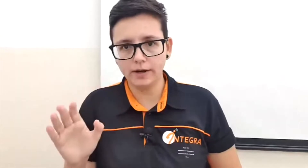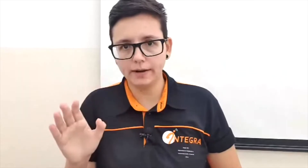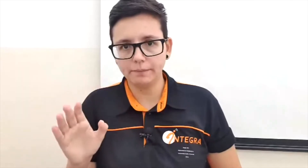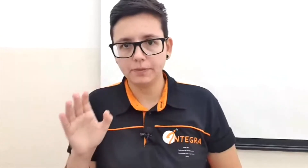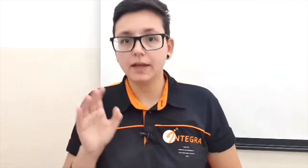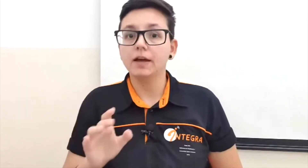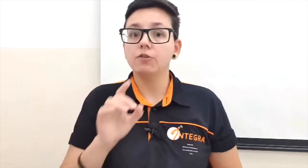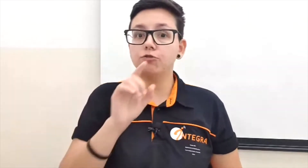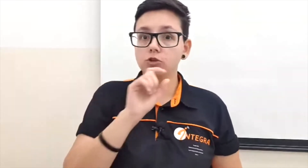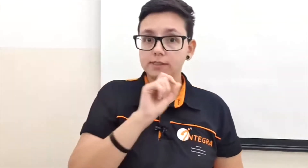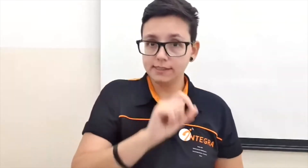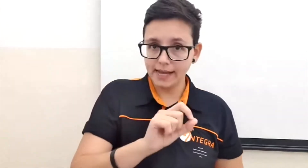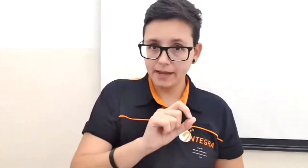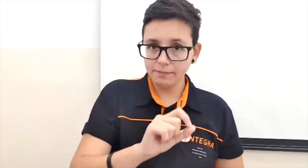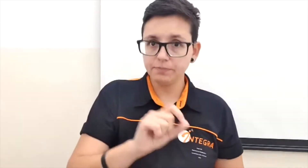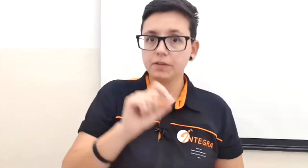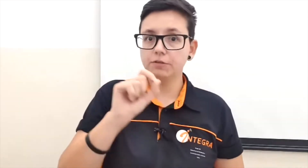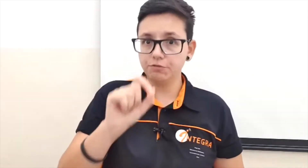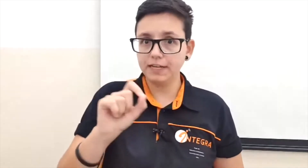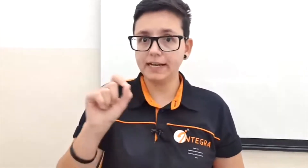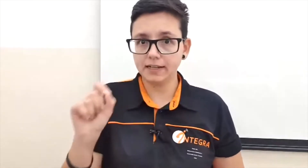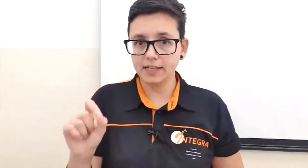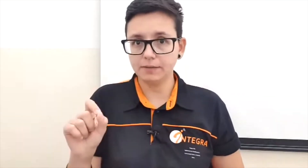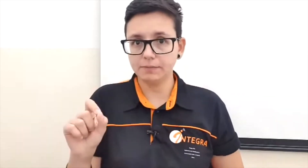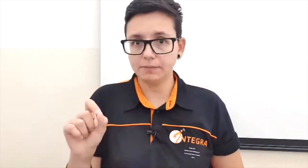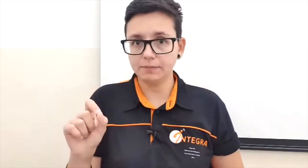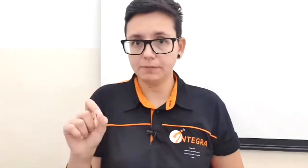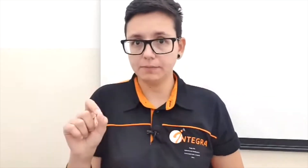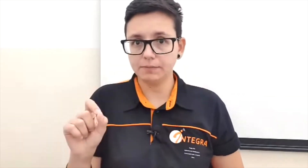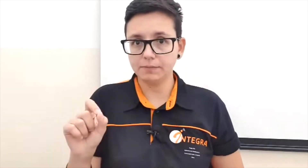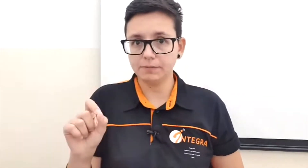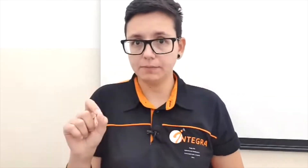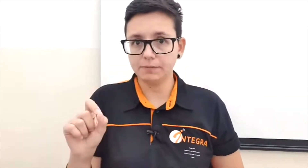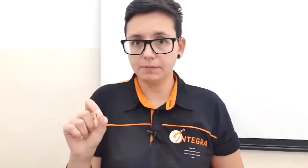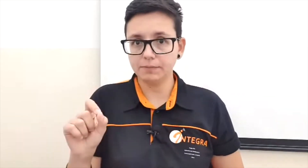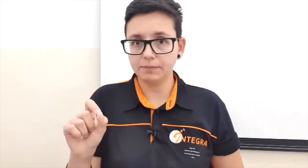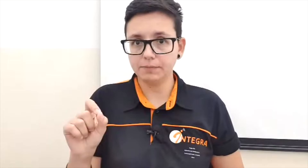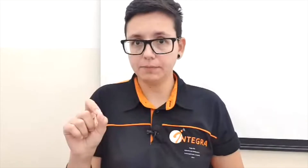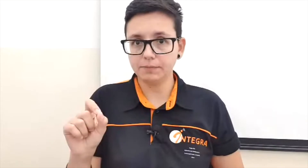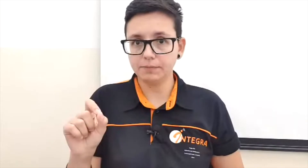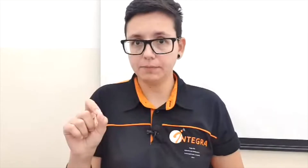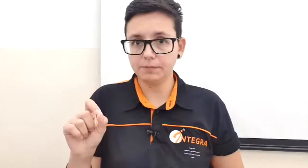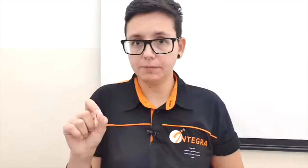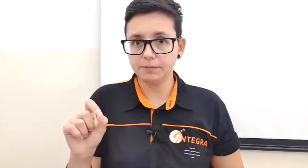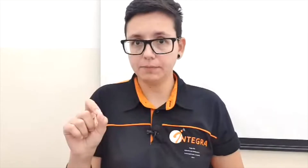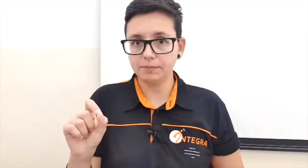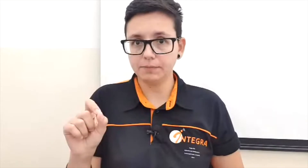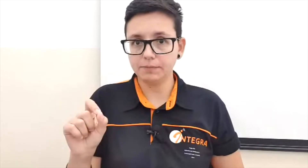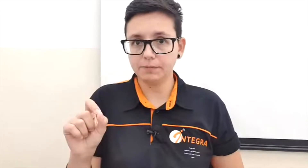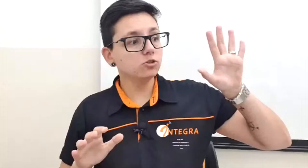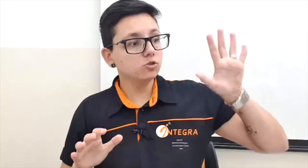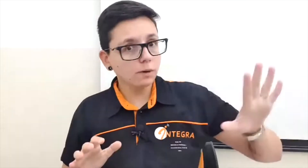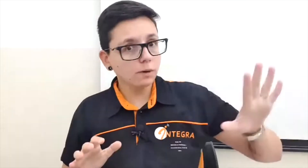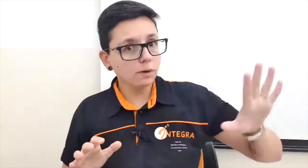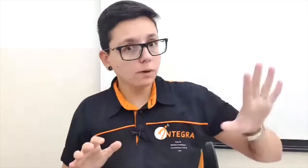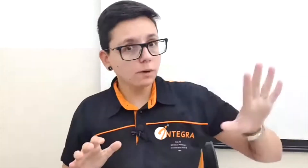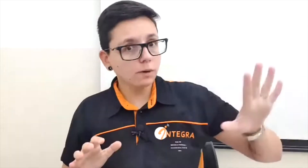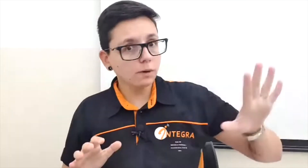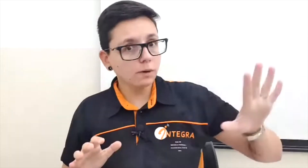embora, você fica aqui. Tipo assim, você está falando que todo mundo pode ir embora, mas uma pessoa em